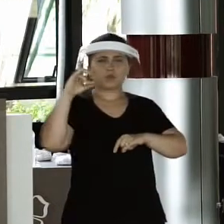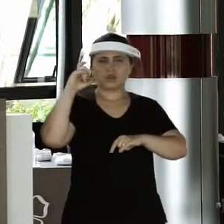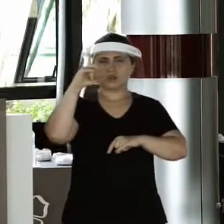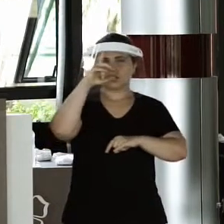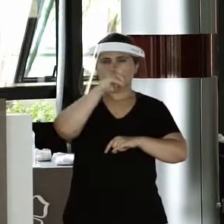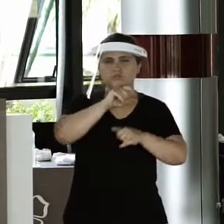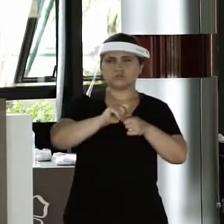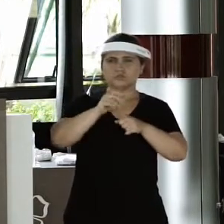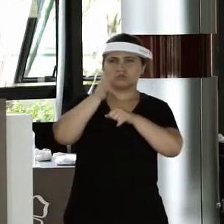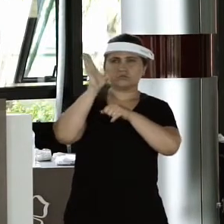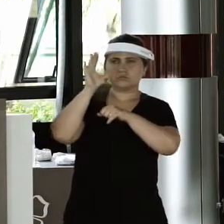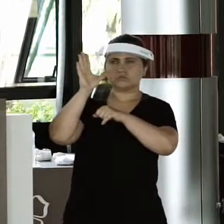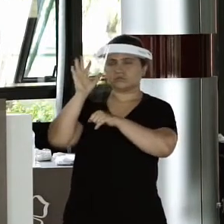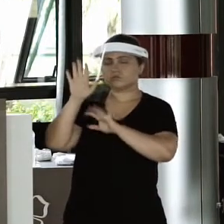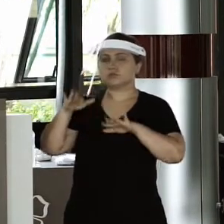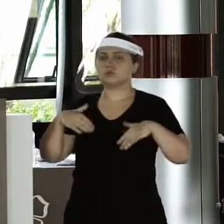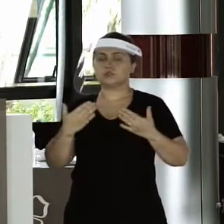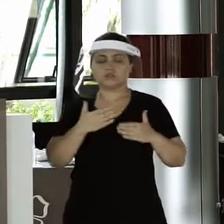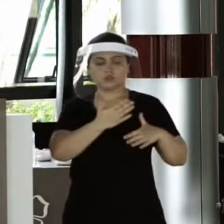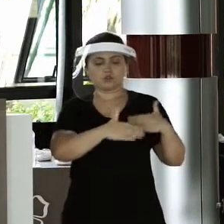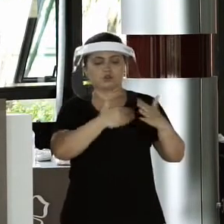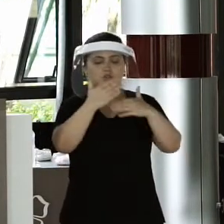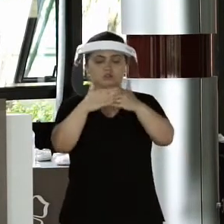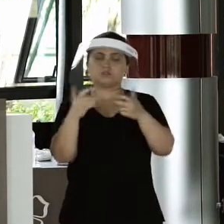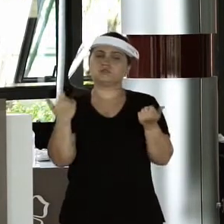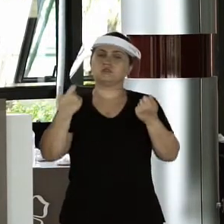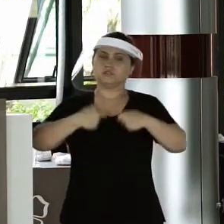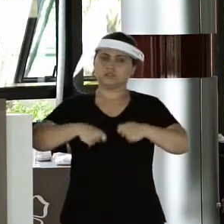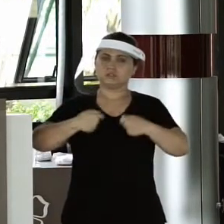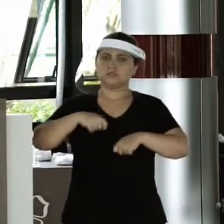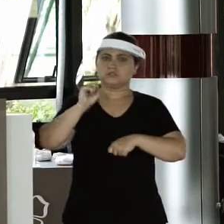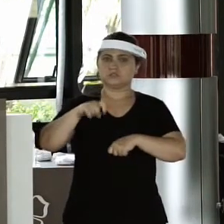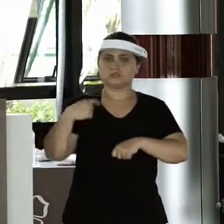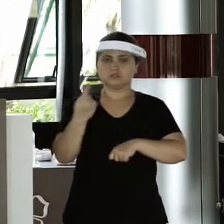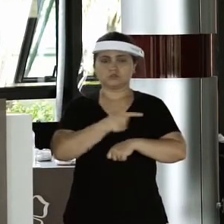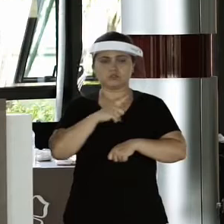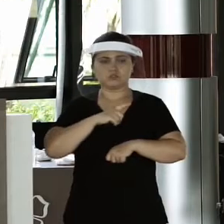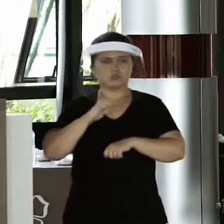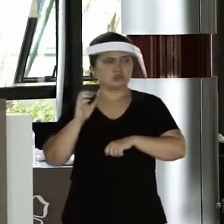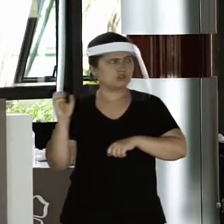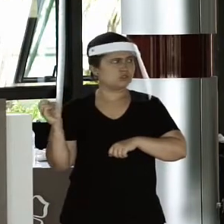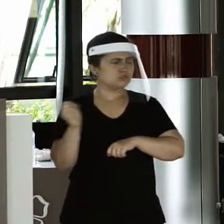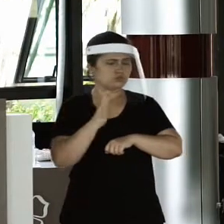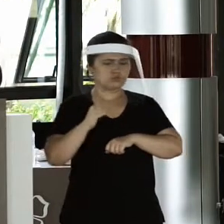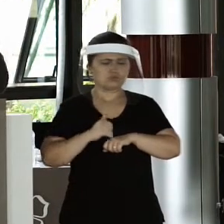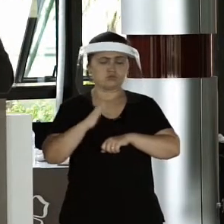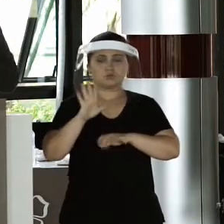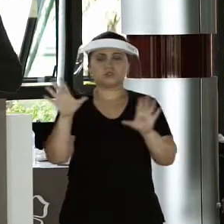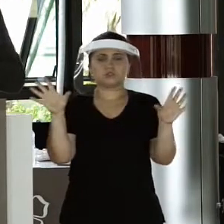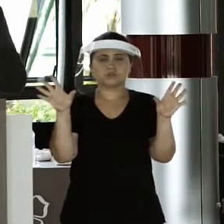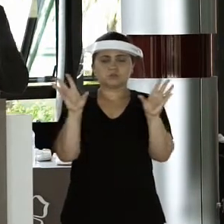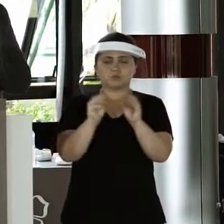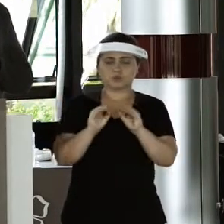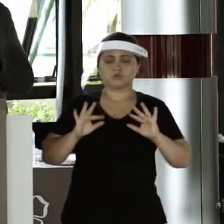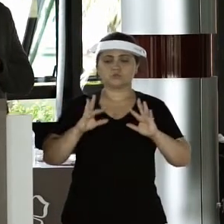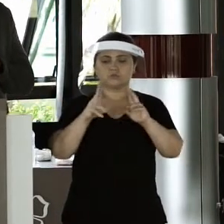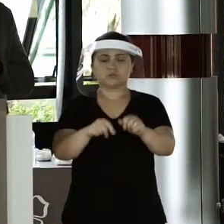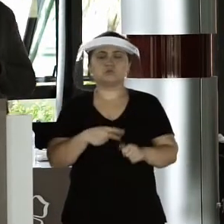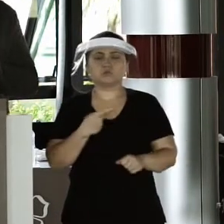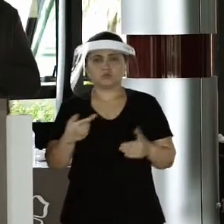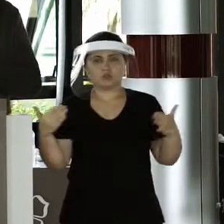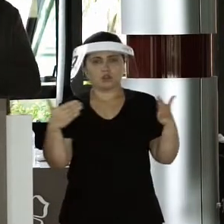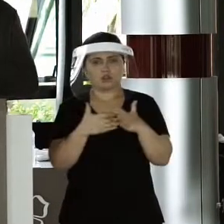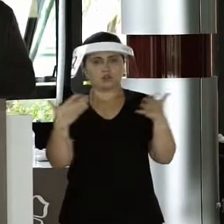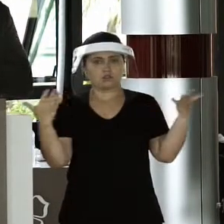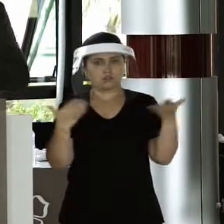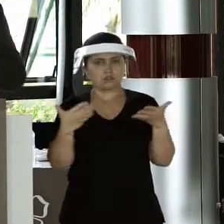serem inspecionadas. Então a evolução realmente ela é necessária e isso é o que a gente tem de mais novo. Então, para resumir tudo que eu falei, pessoal,